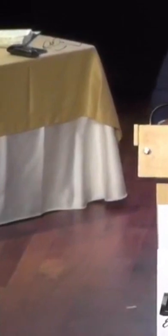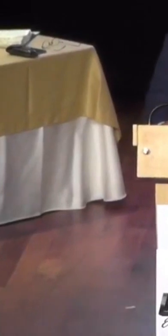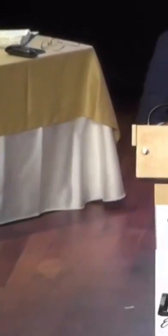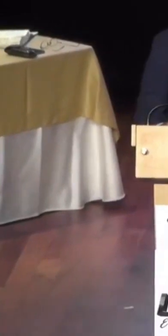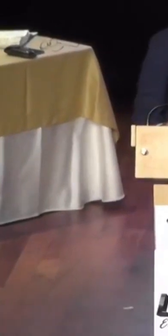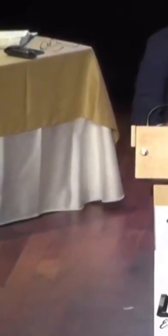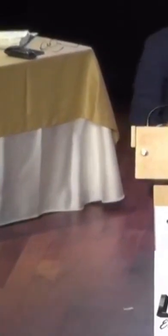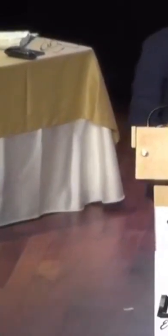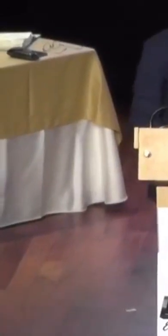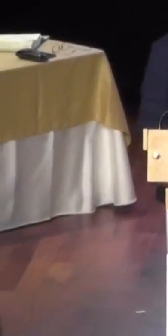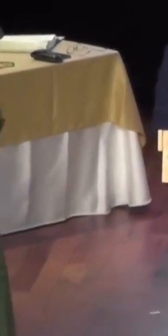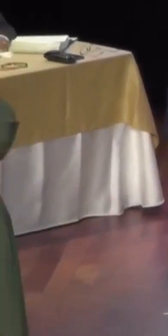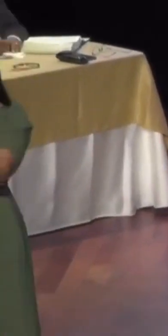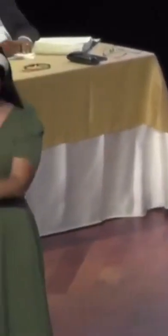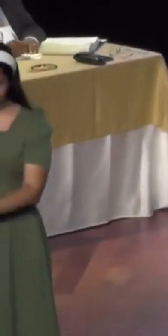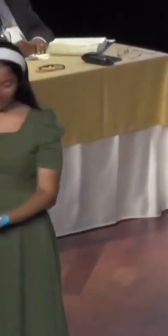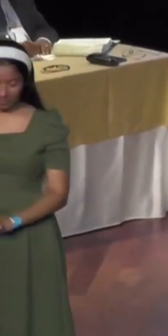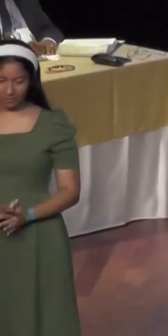Aleluya.